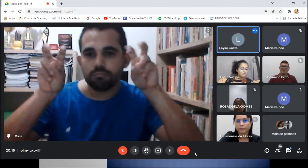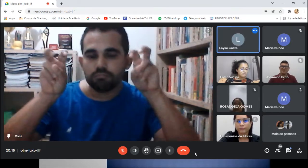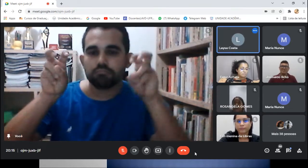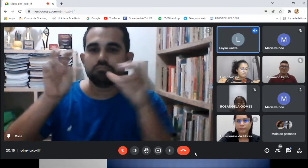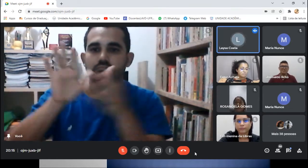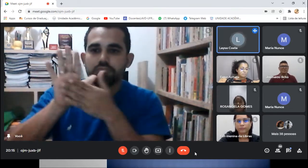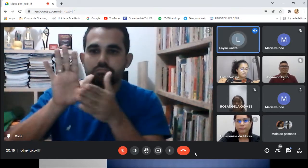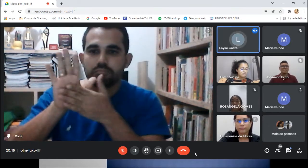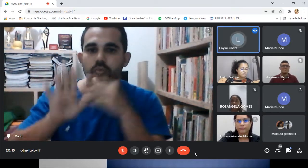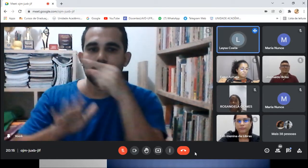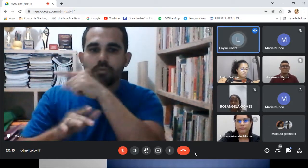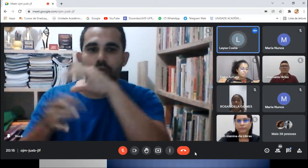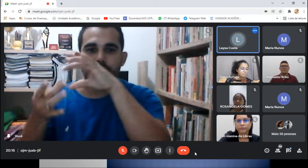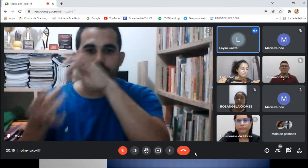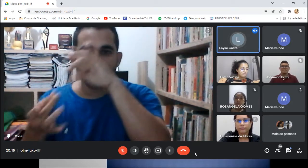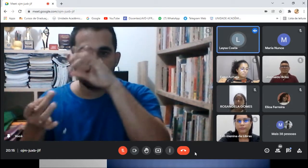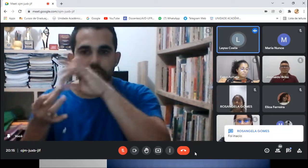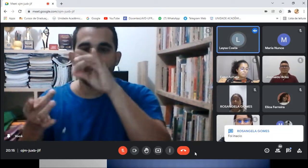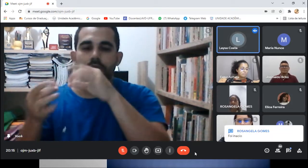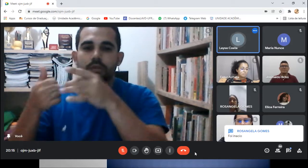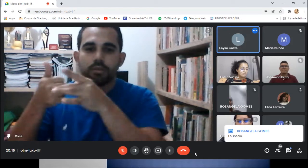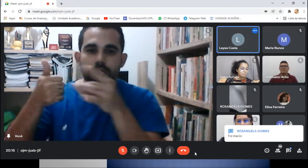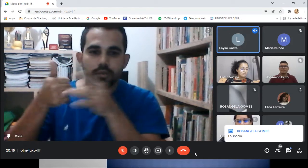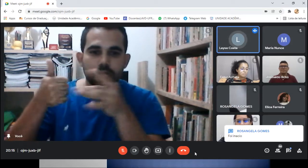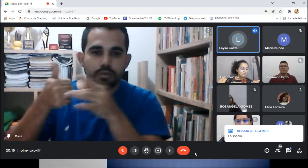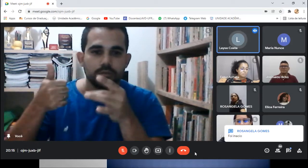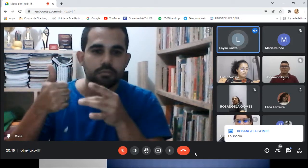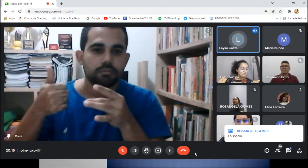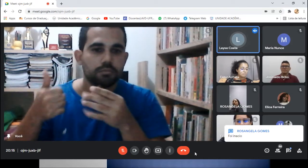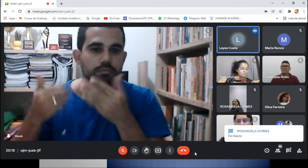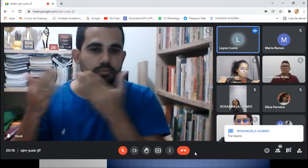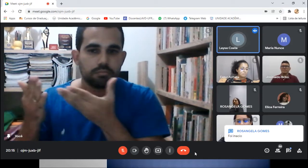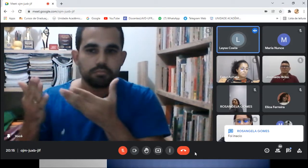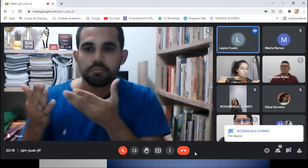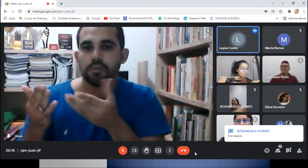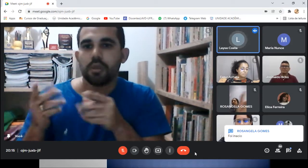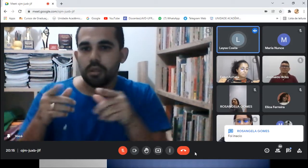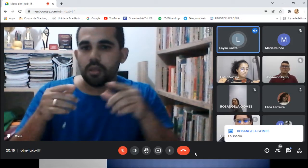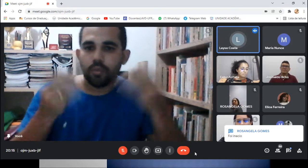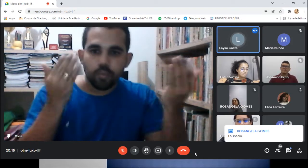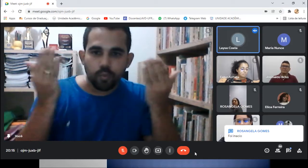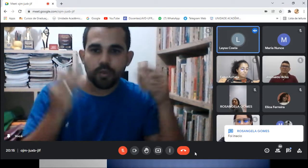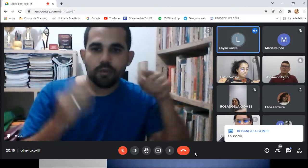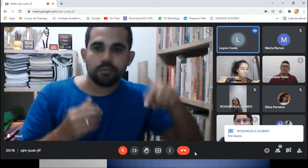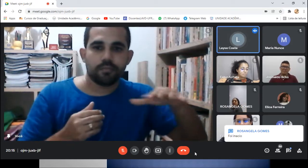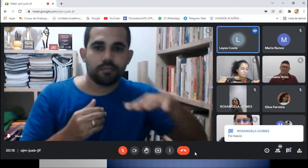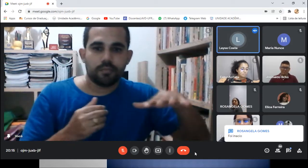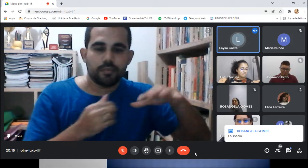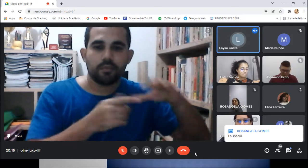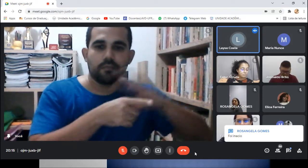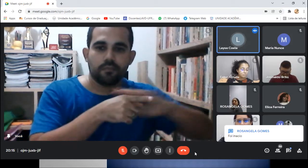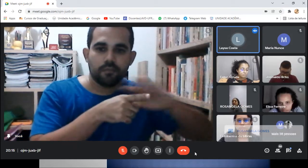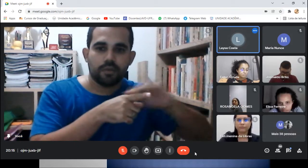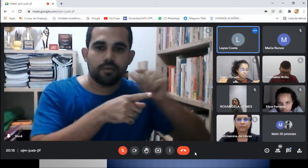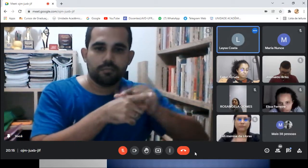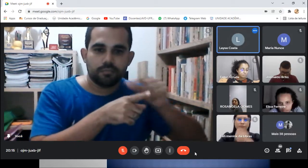Se tem a dúvida, tema, né, sobre sigmanologia ou signética, pode levantar a mão, né,